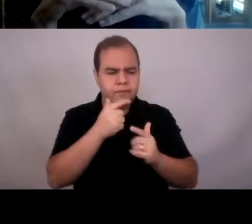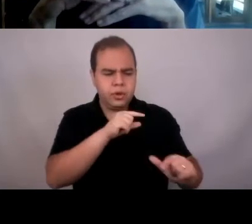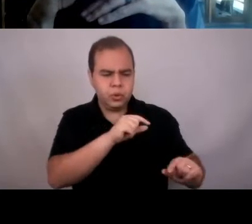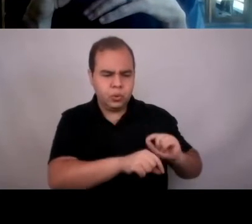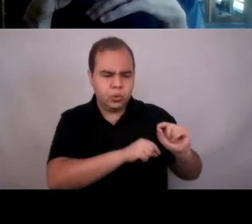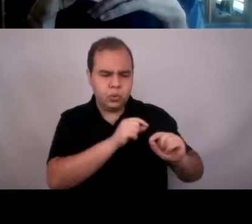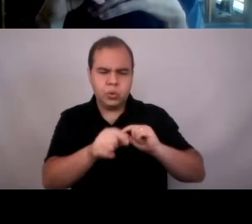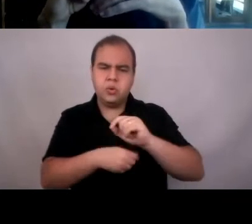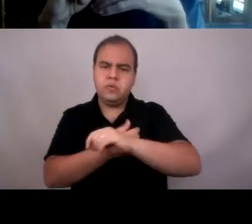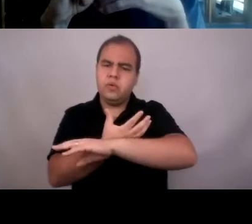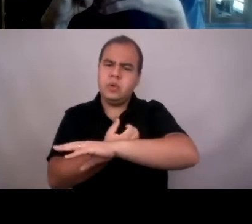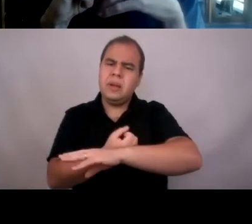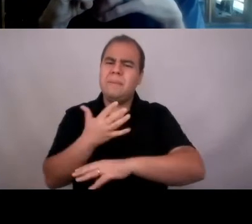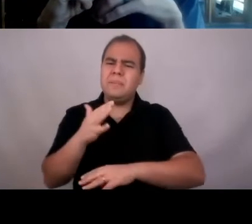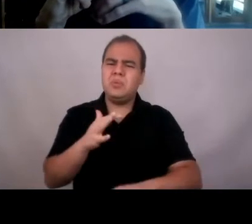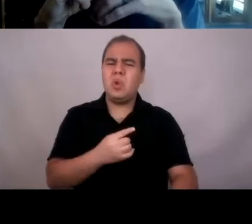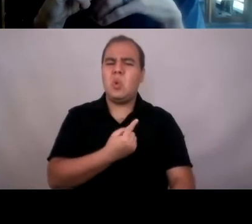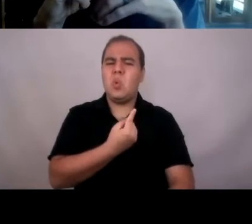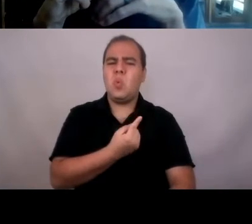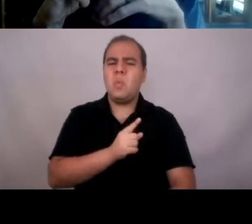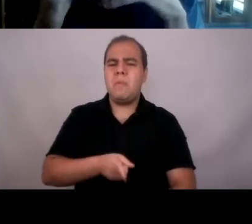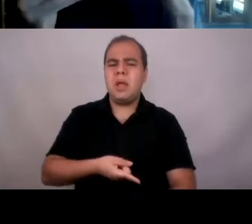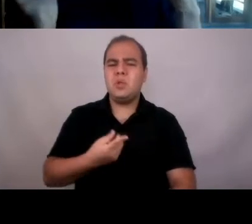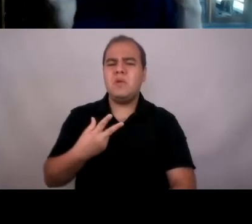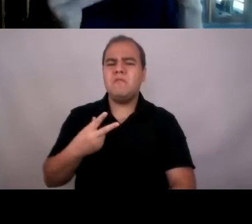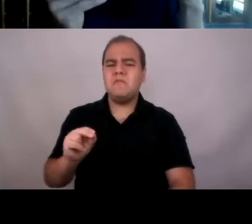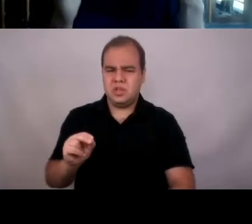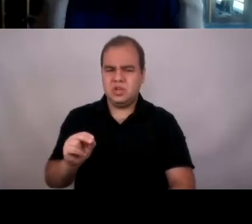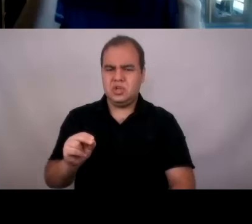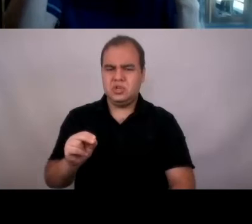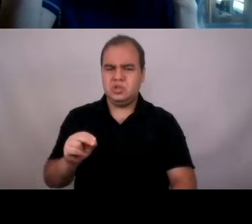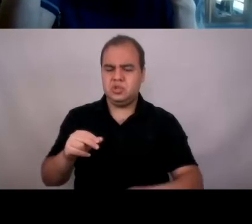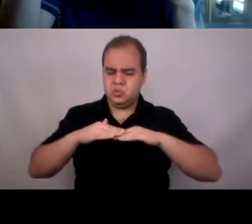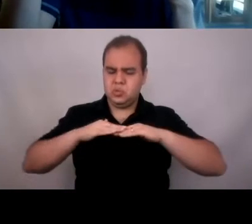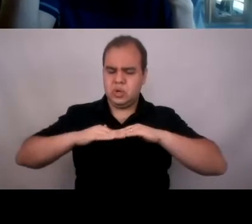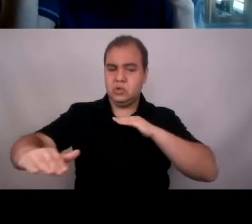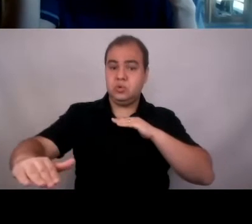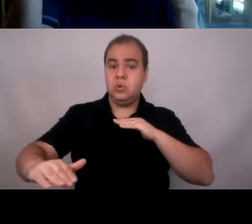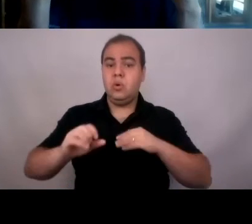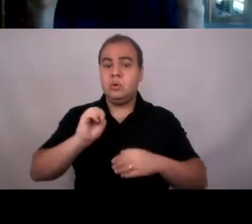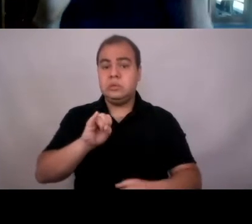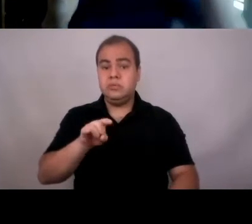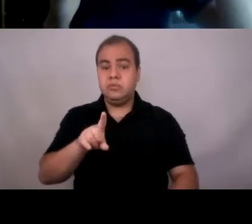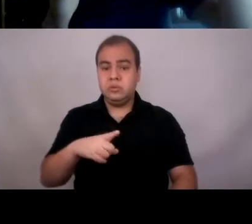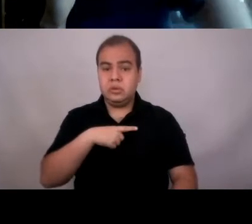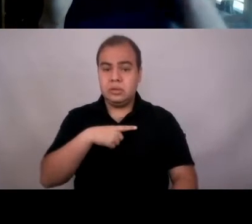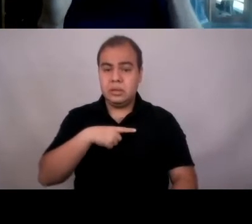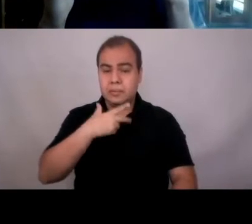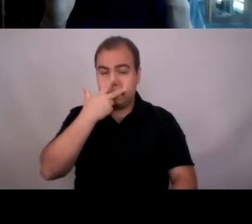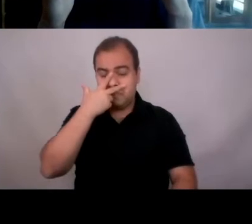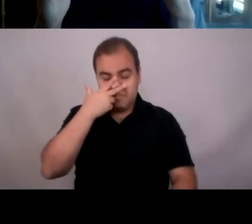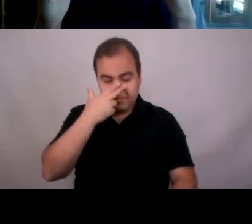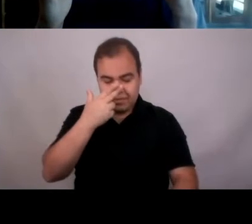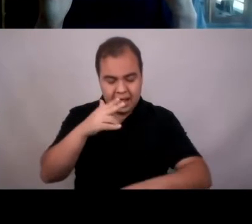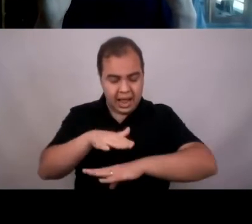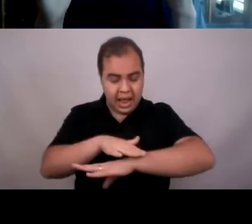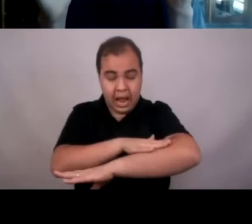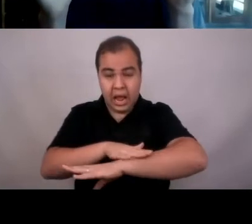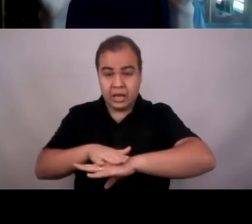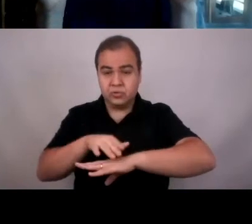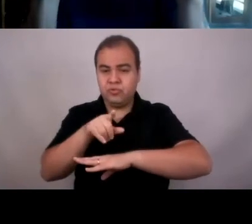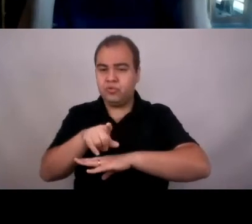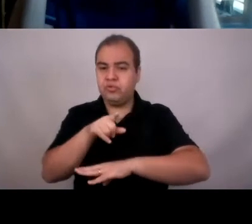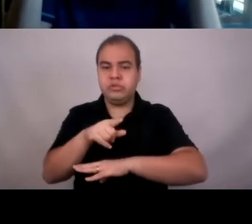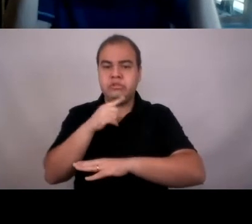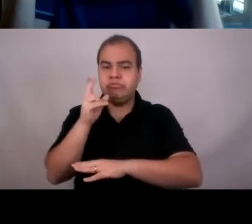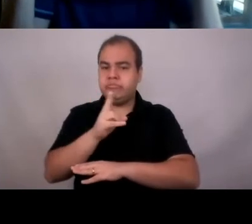menos a 1,20 m de distância do lençol freático. Se você tem um lençol freático muito raso, você não vai trabalhar com infiltração,